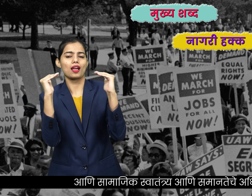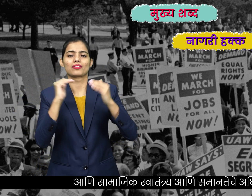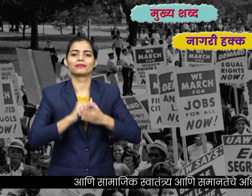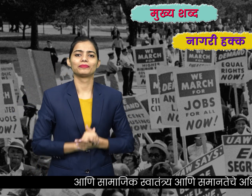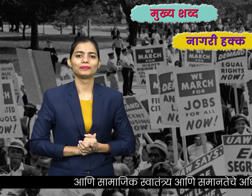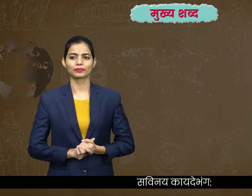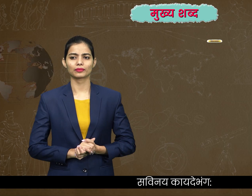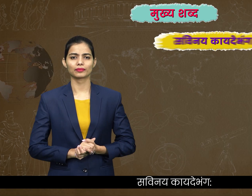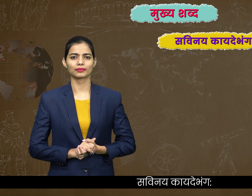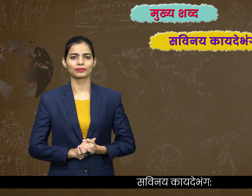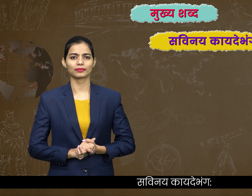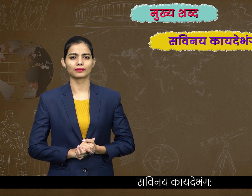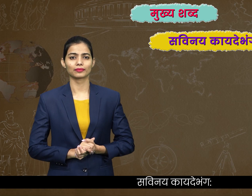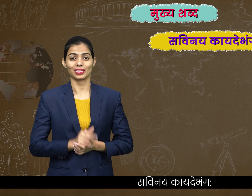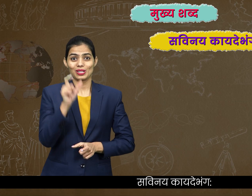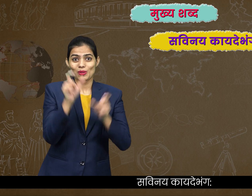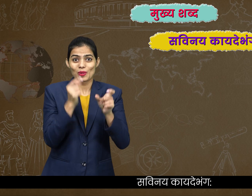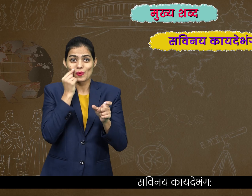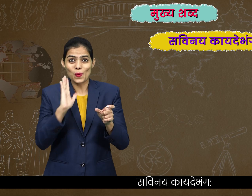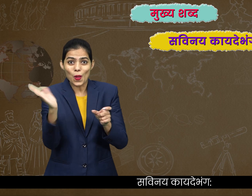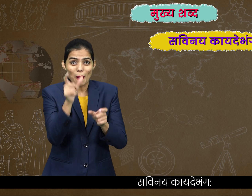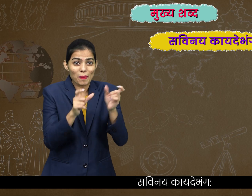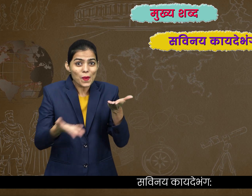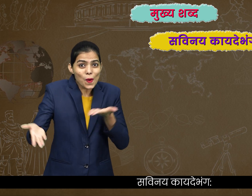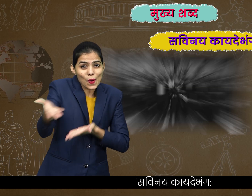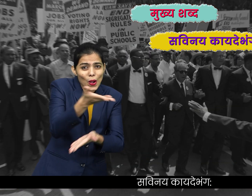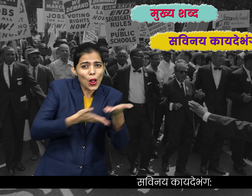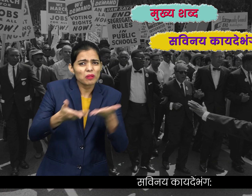अधिकार. सविनय कायदेभंग,